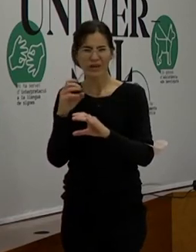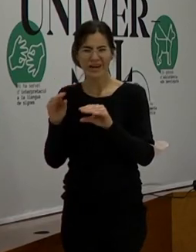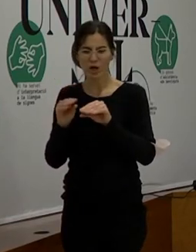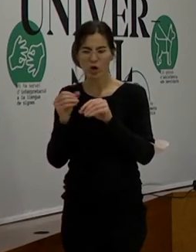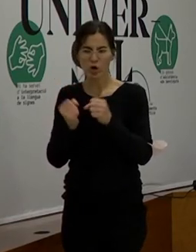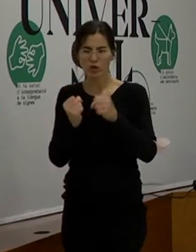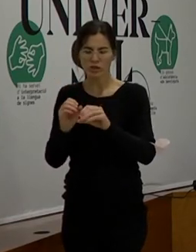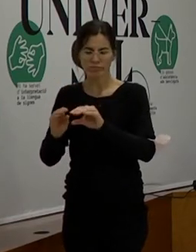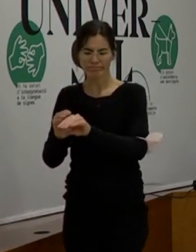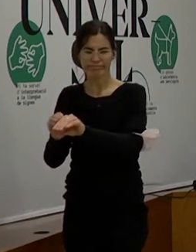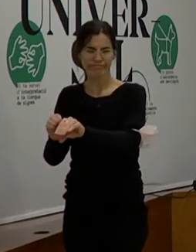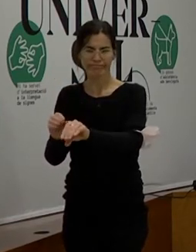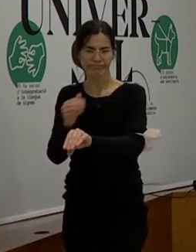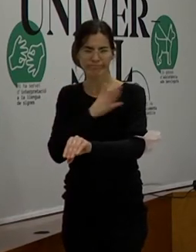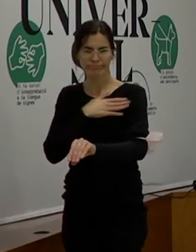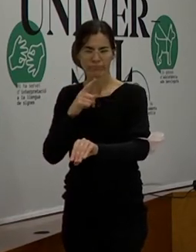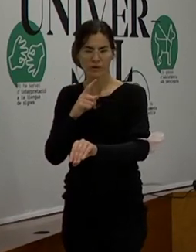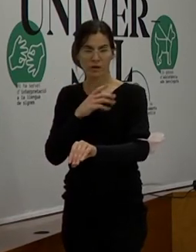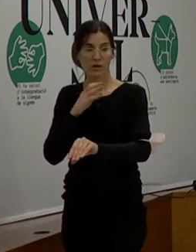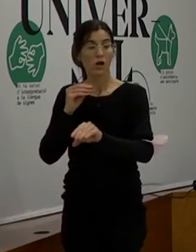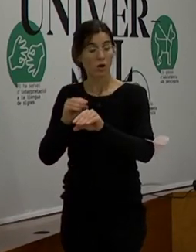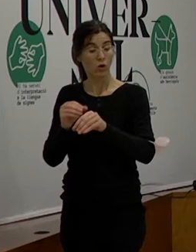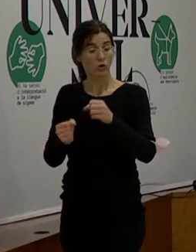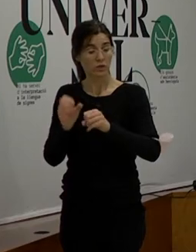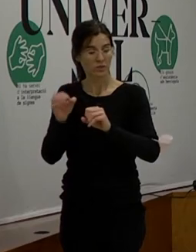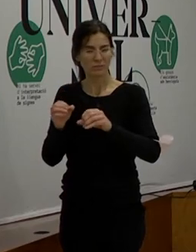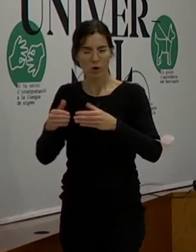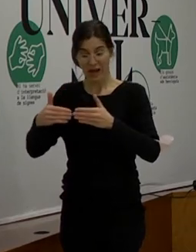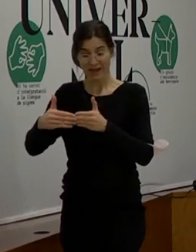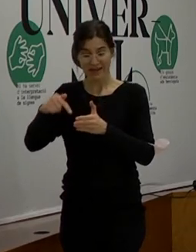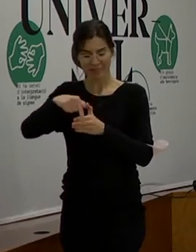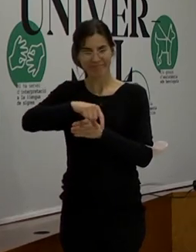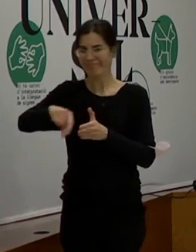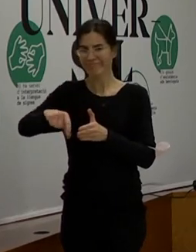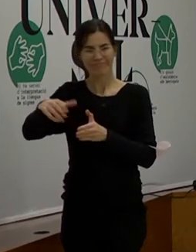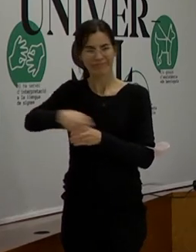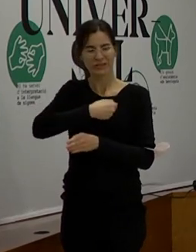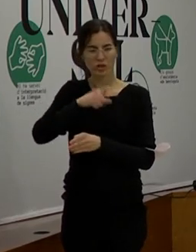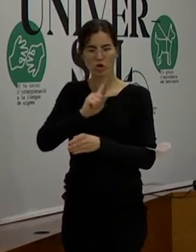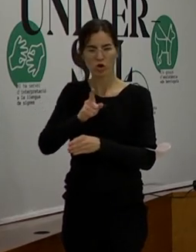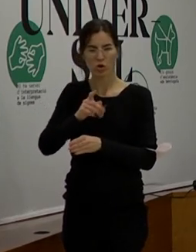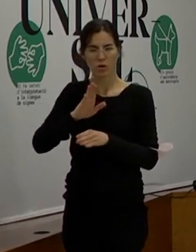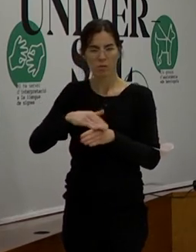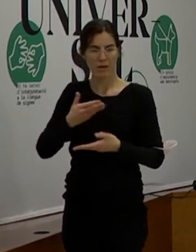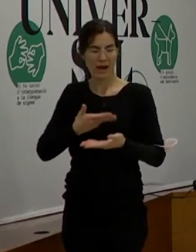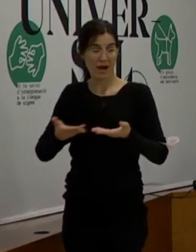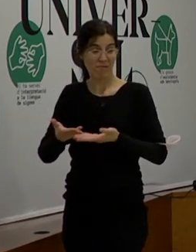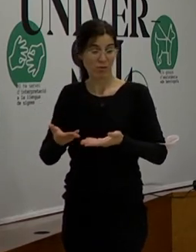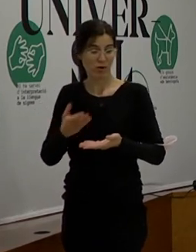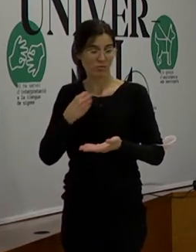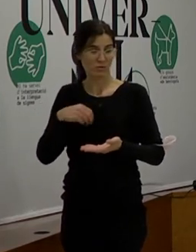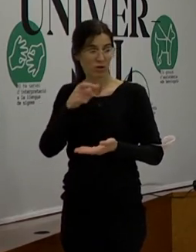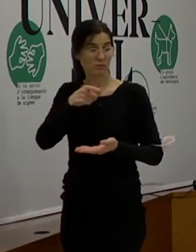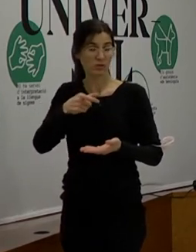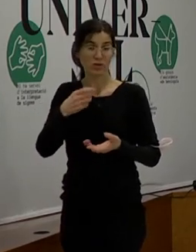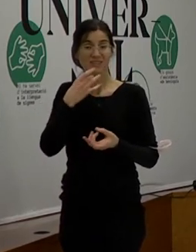sigui, estacionen els vehicles, però a les cantonades no. I afavoreixen el que la gent surti al